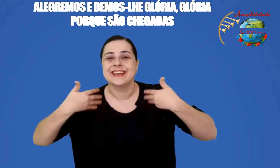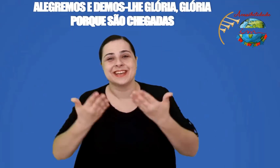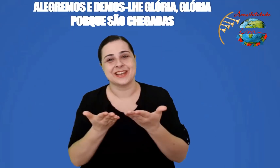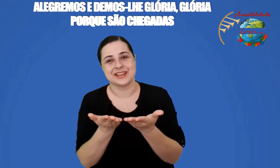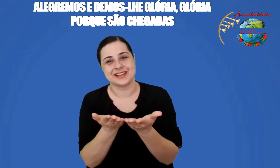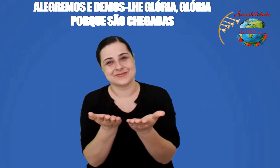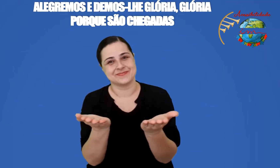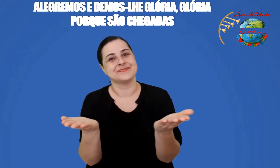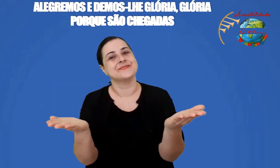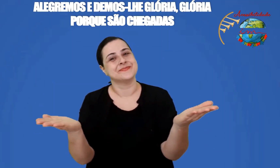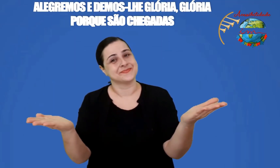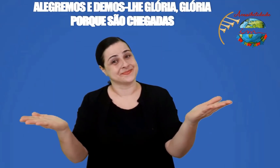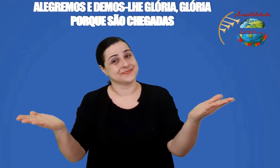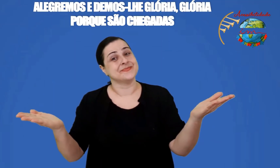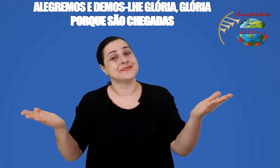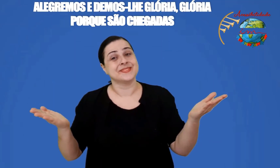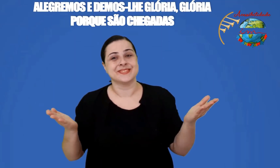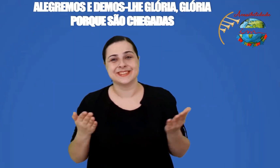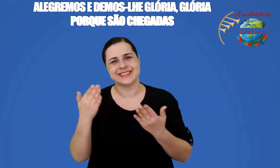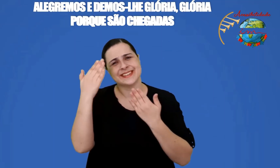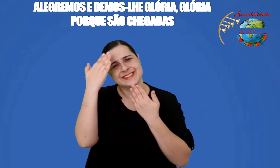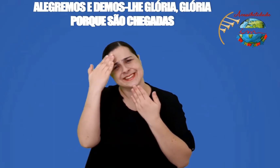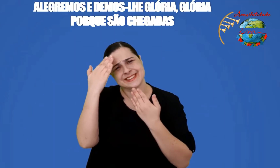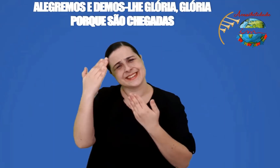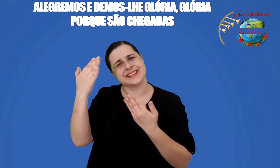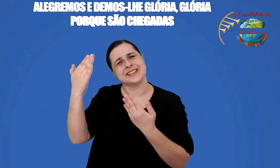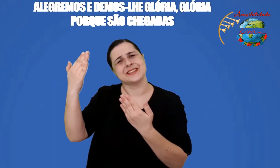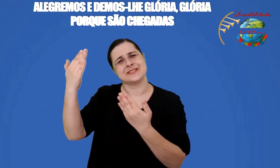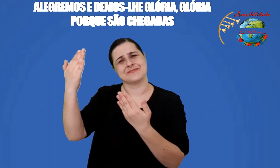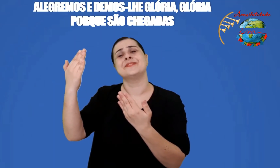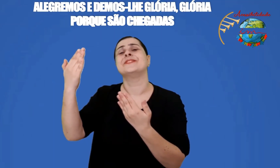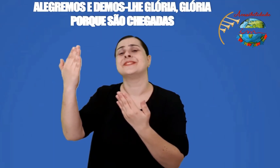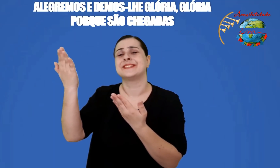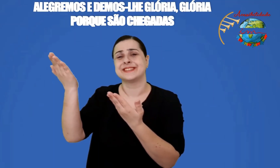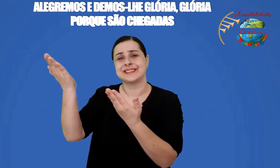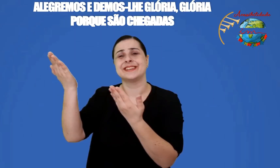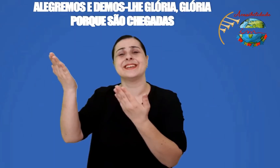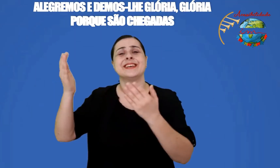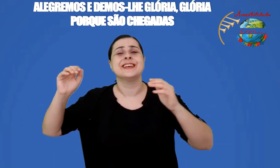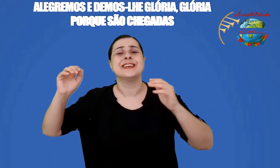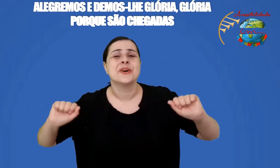Thank you.